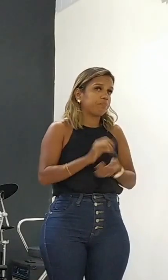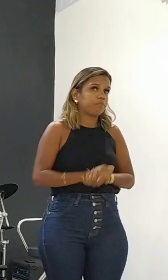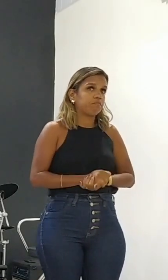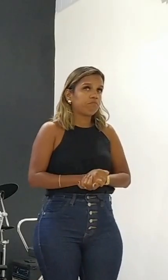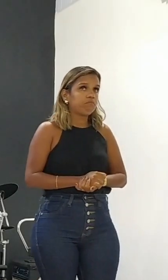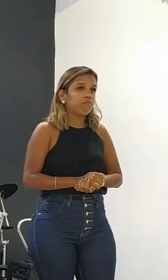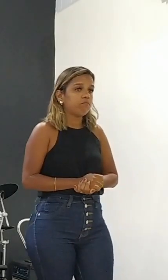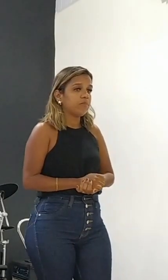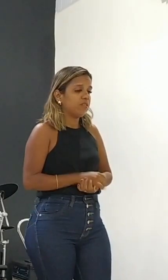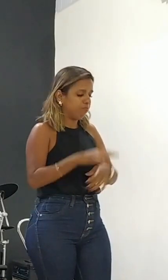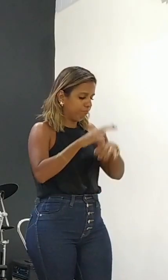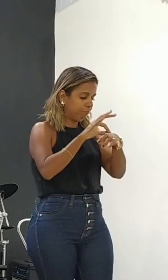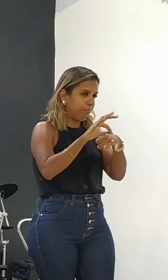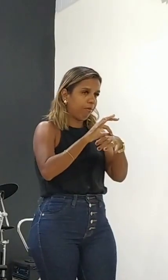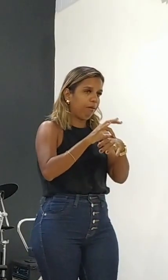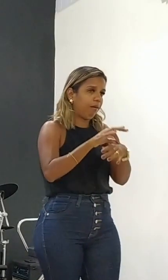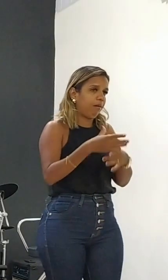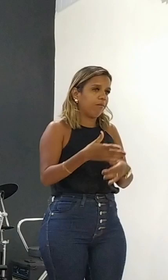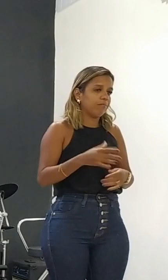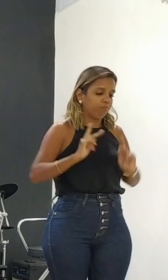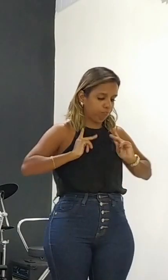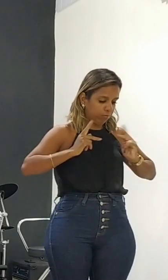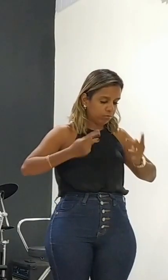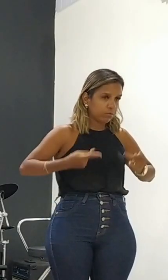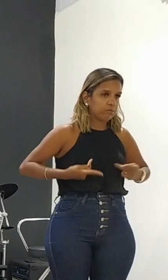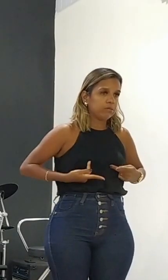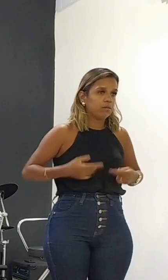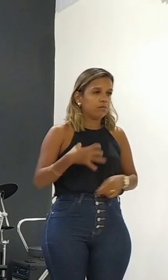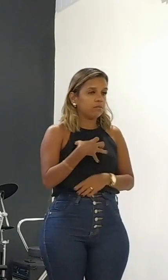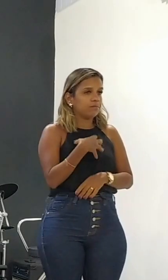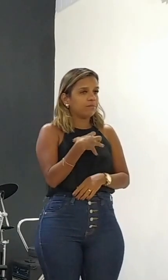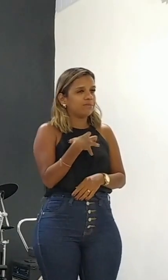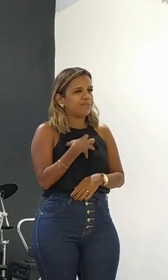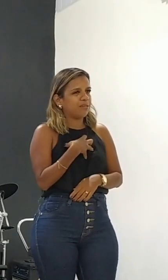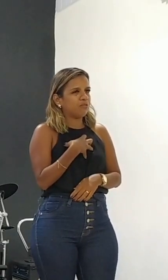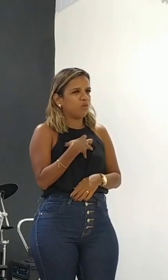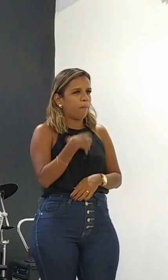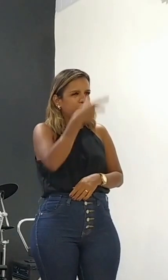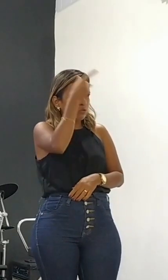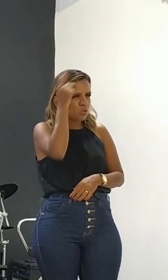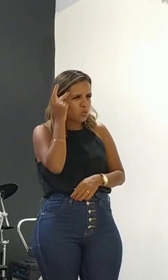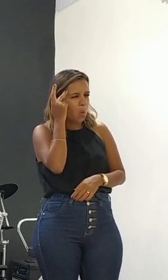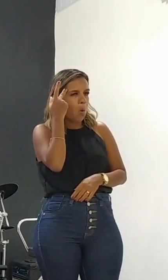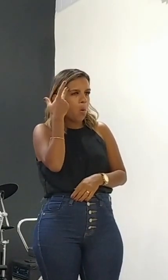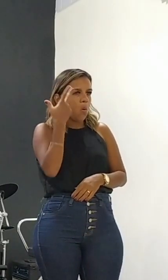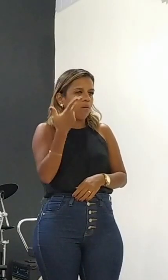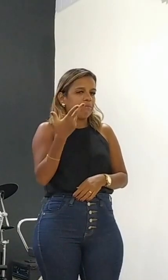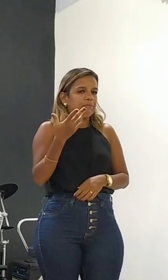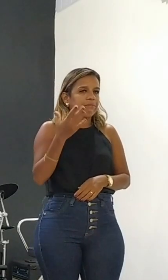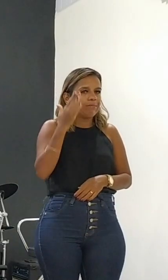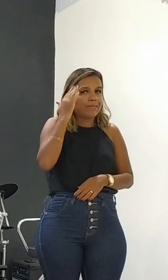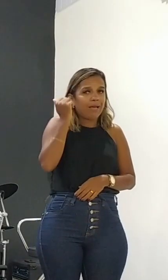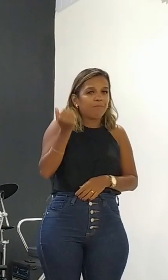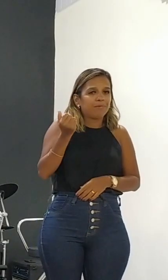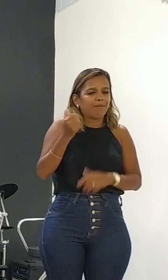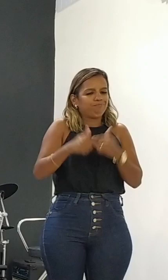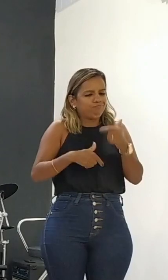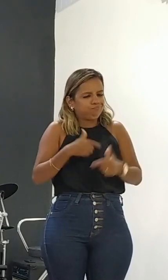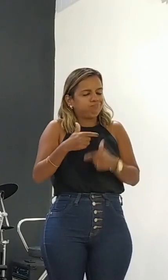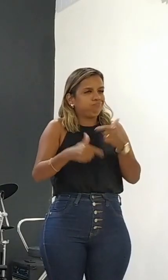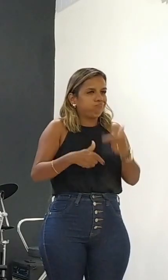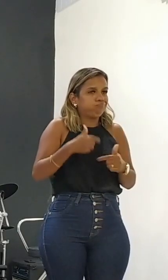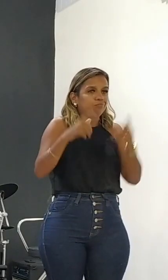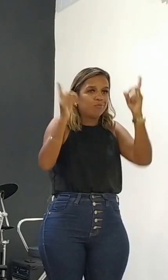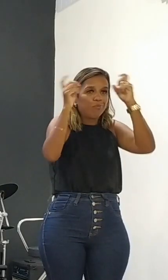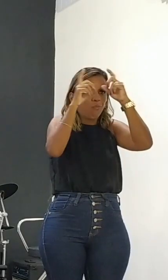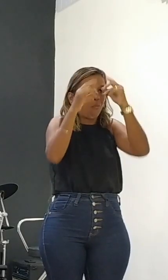gente é carne, né? E a gente sente. E quando a gente sabe que alguém está passando uma dificuldade, está passando uma luta, e às